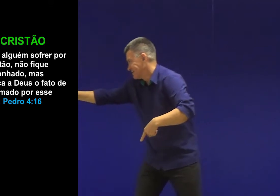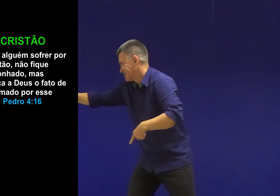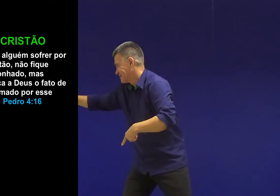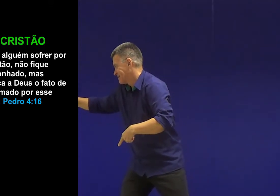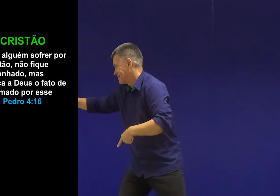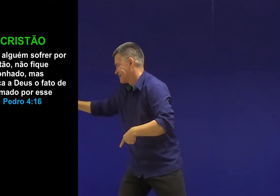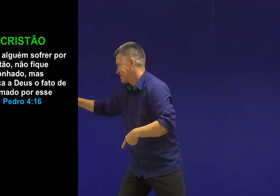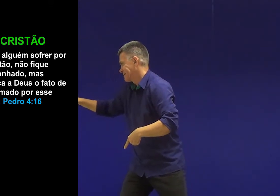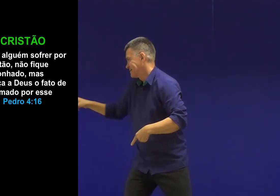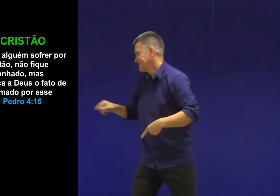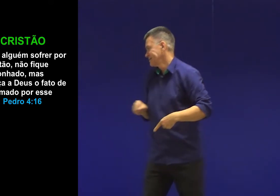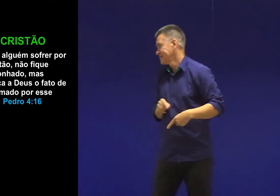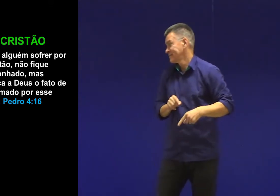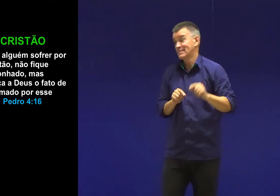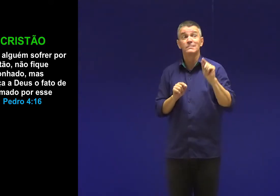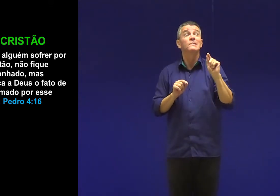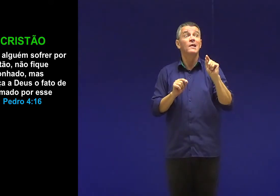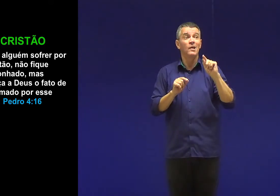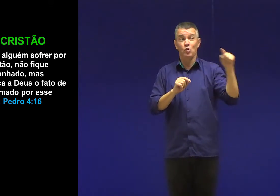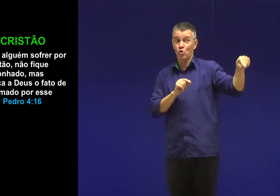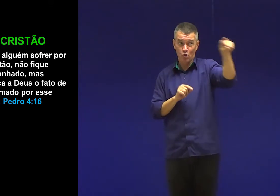Quem então é você, cristão?